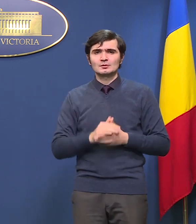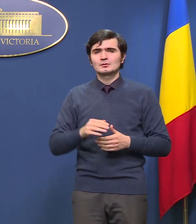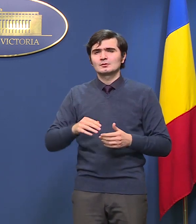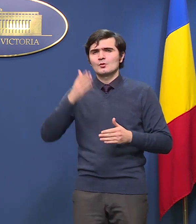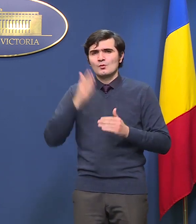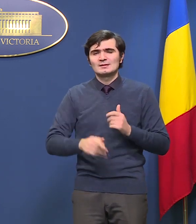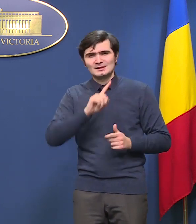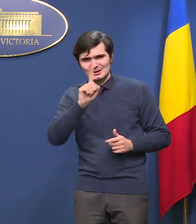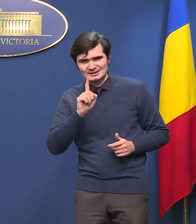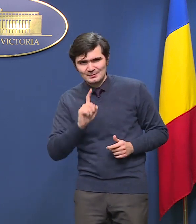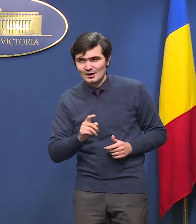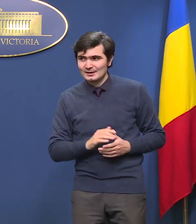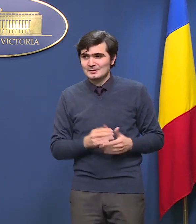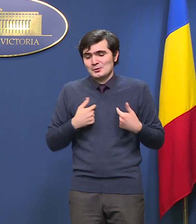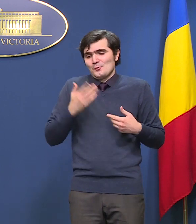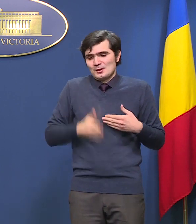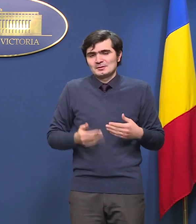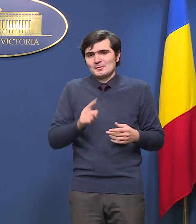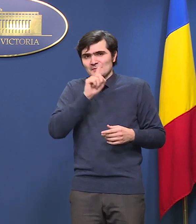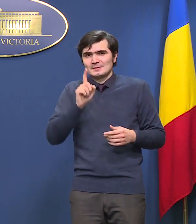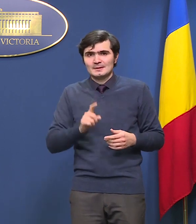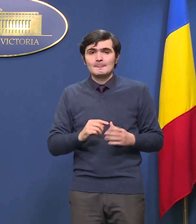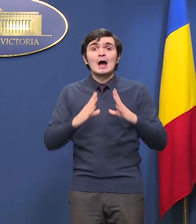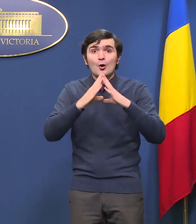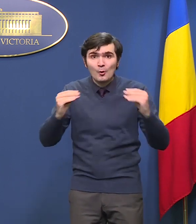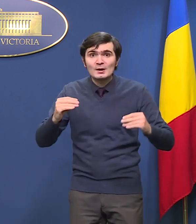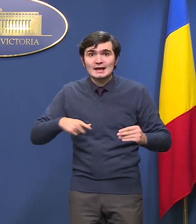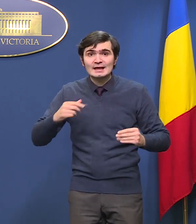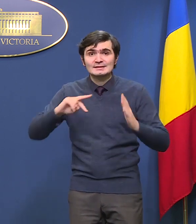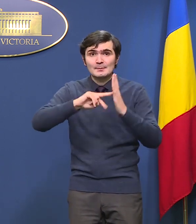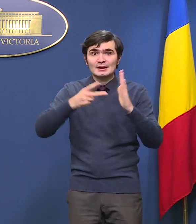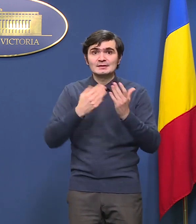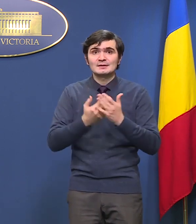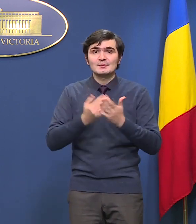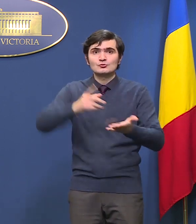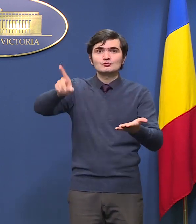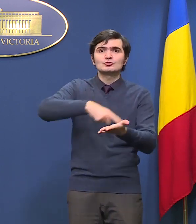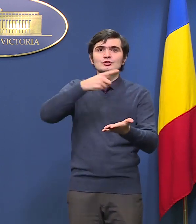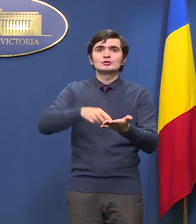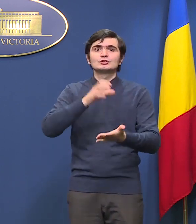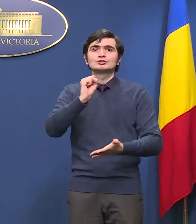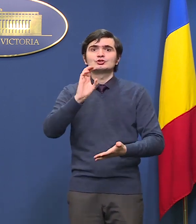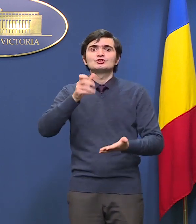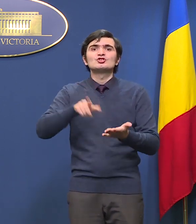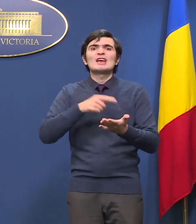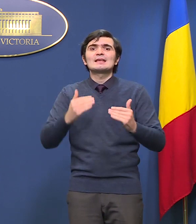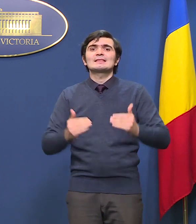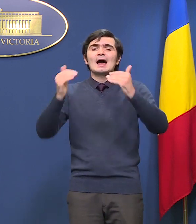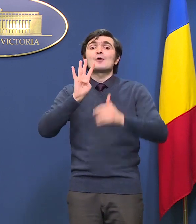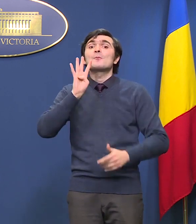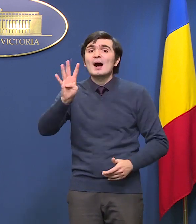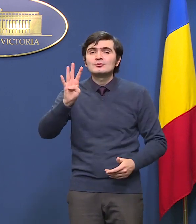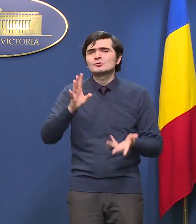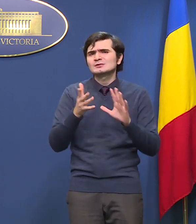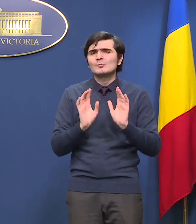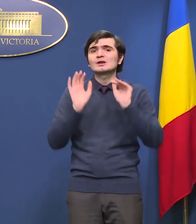îmi permiteți, având în vedere că sunt ultima, este România pregătită pentru scenariul 4? Pentru că în momentul de față, cum evoluează situația, e